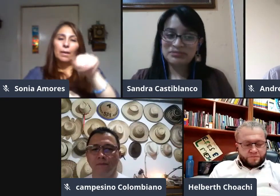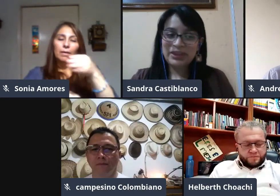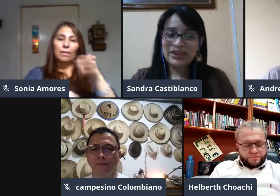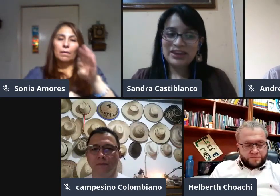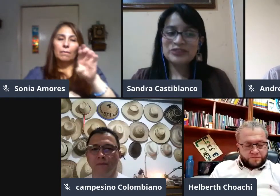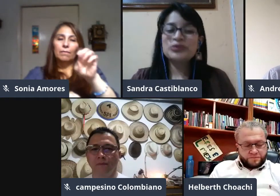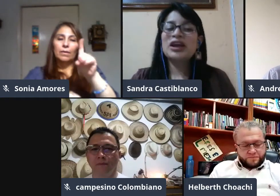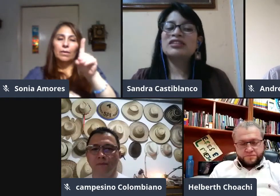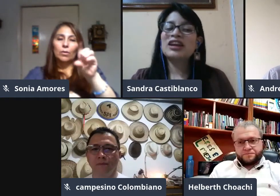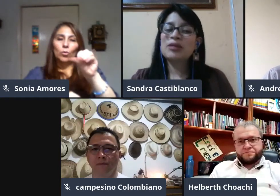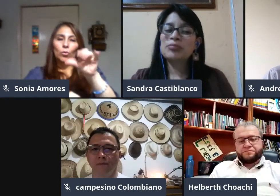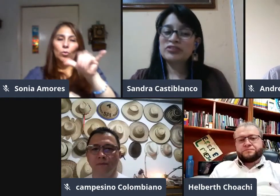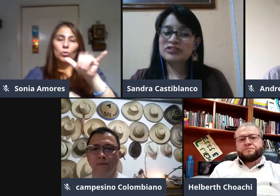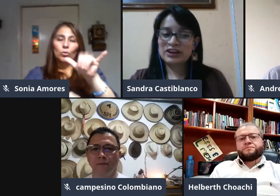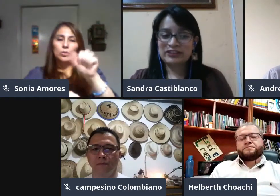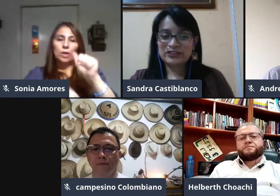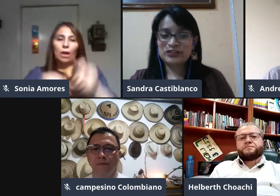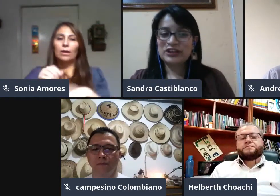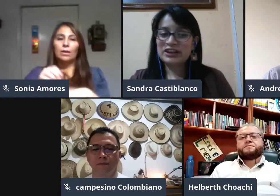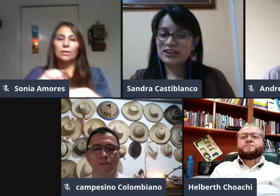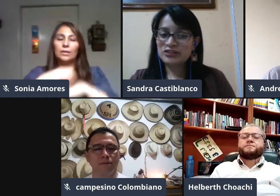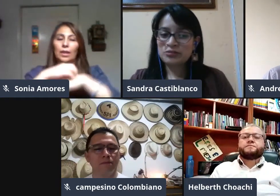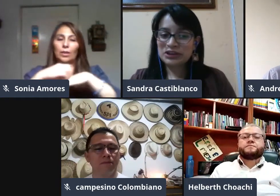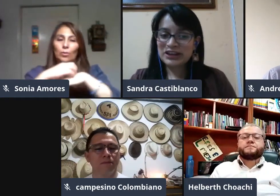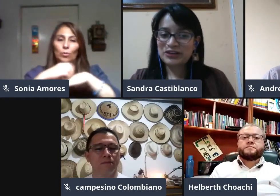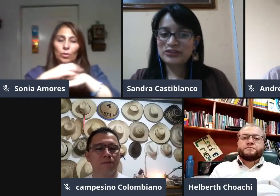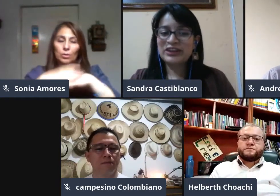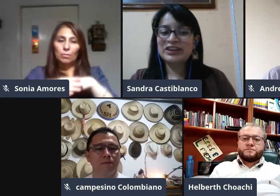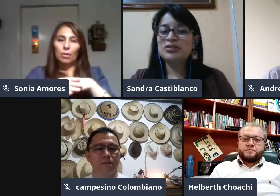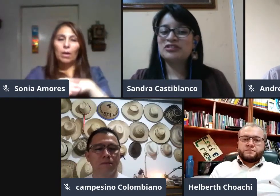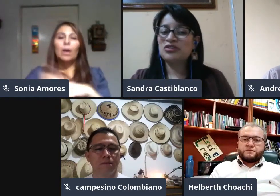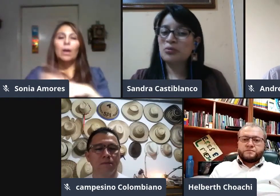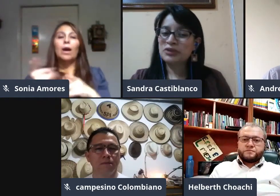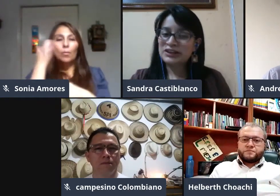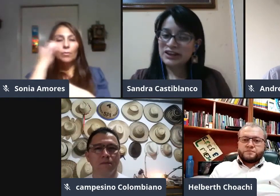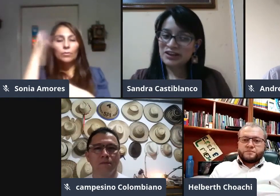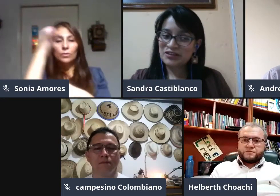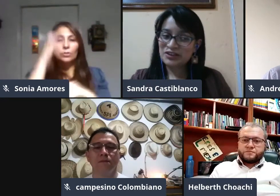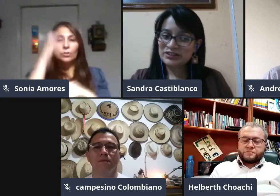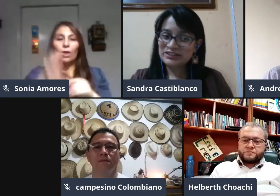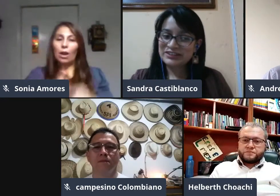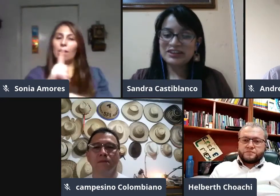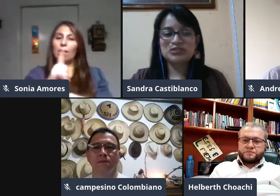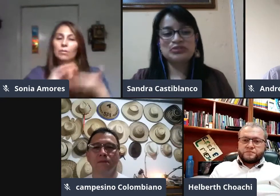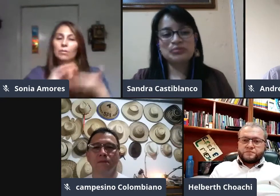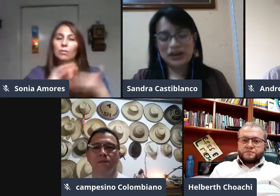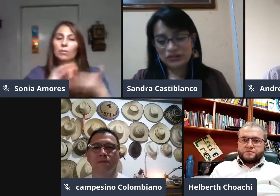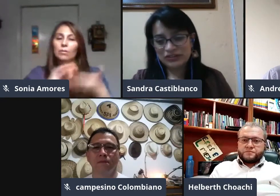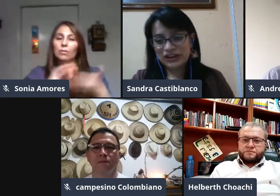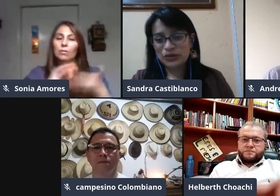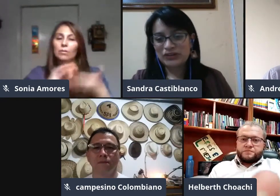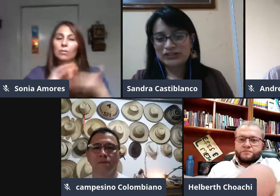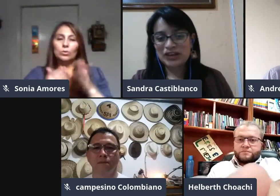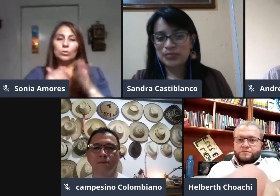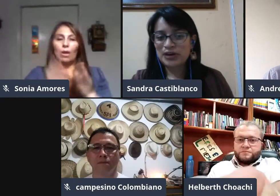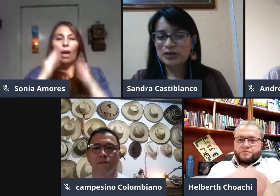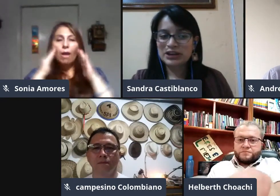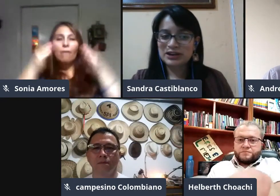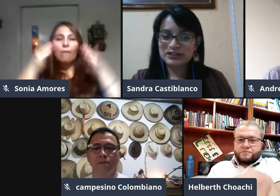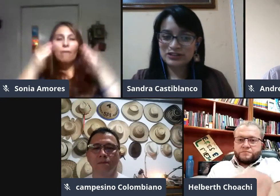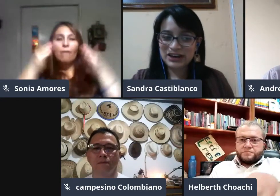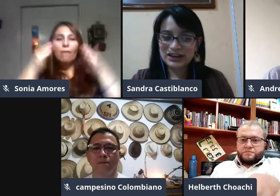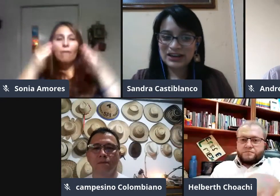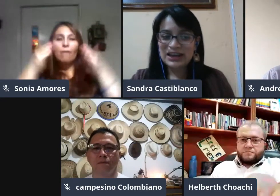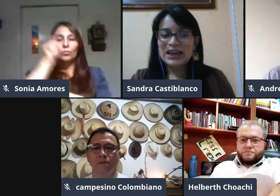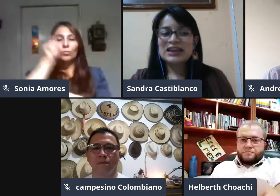Tolima, estudiante de la profesionalización de líderes comunitarios en educación comunitaria con énfasis en derechos humanos de la Universidad